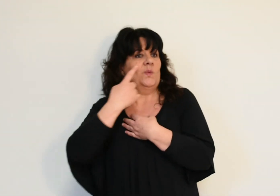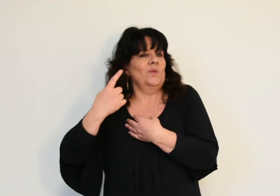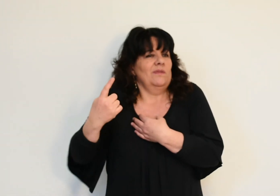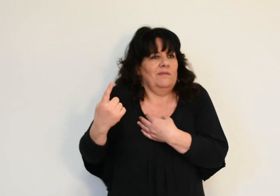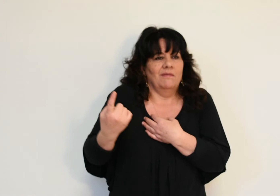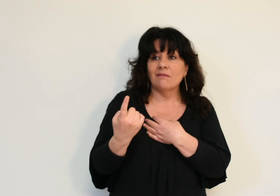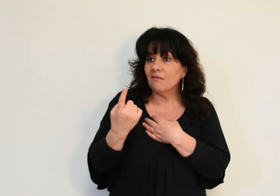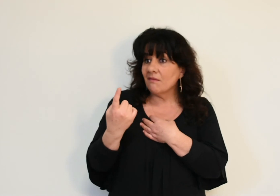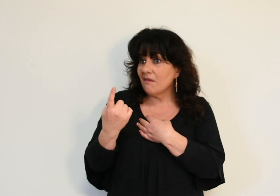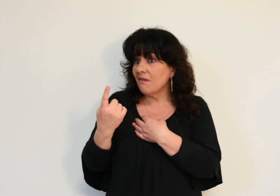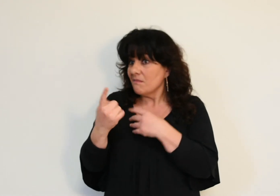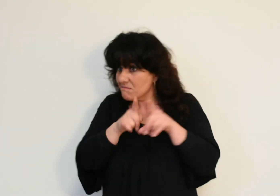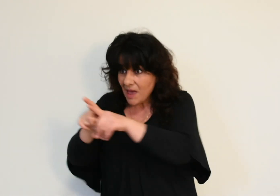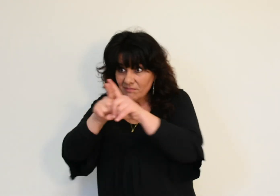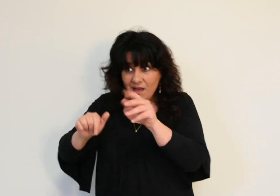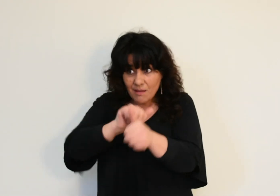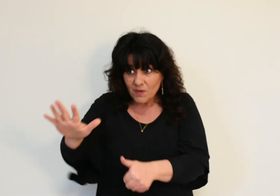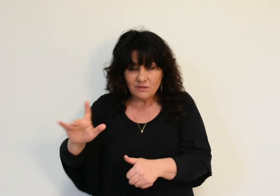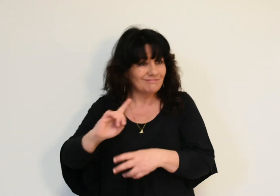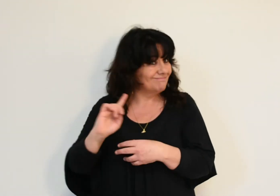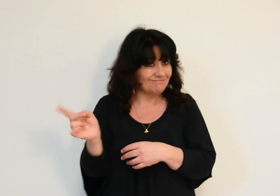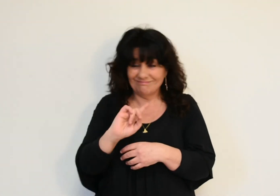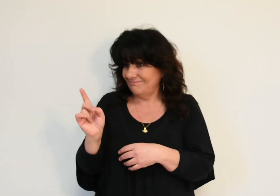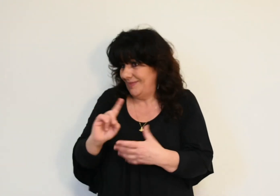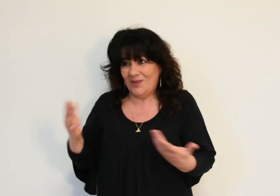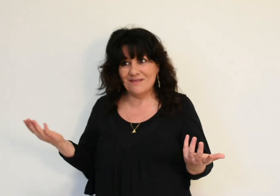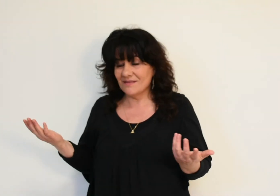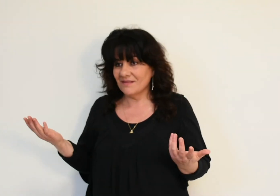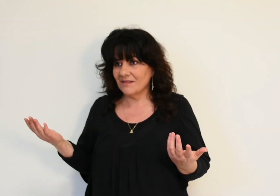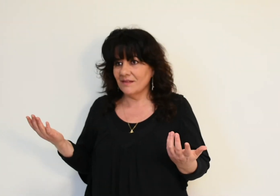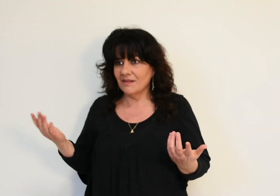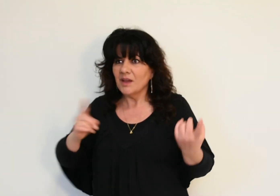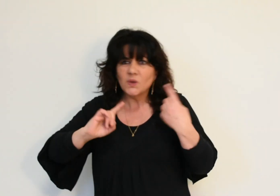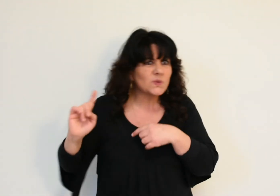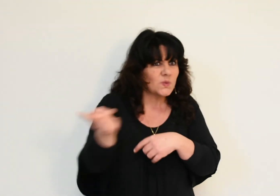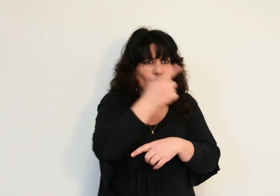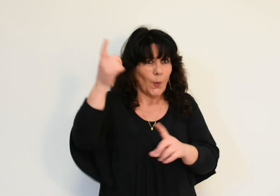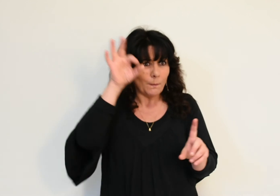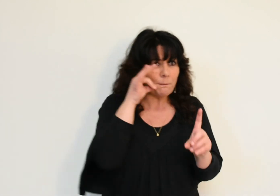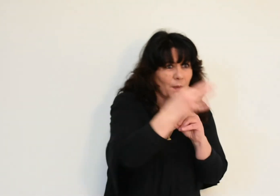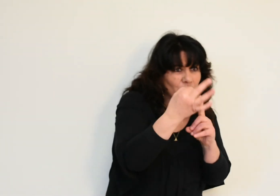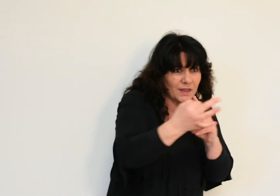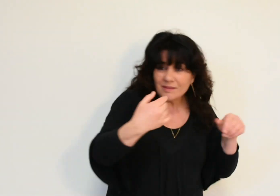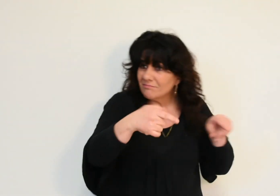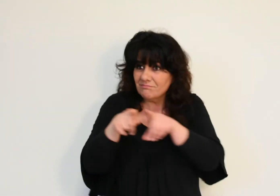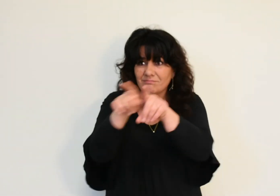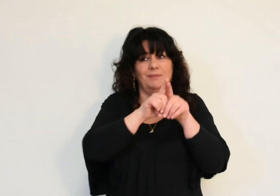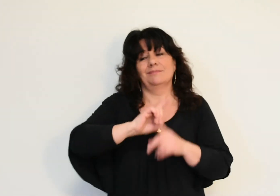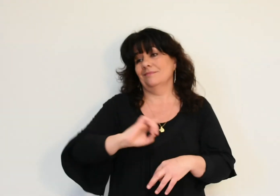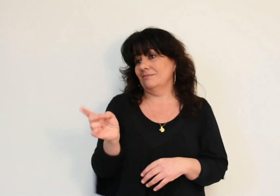pas apôtre. Tout le monde n'est pas prophète, ni chargé d'enseigner. Tout